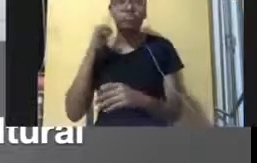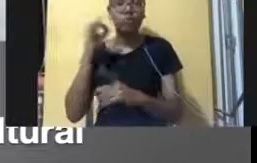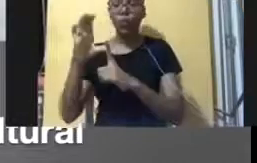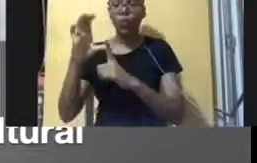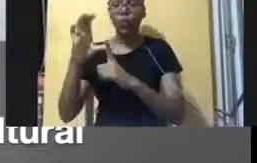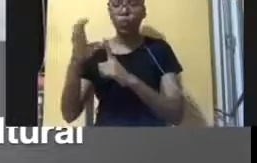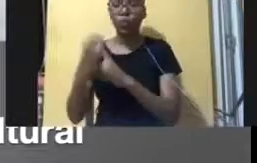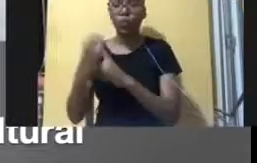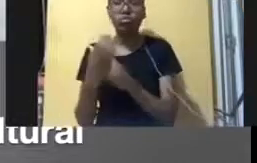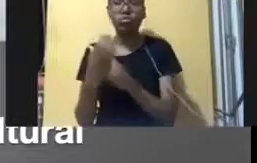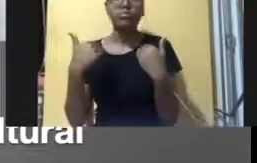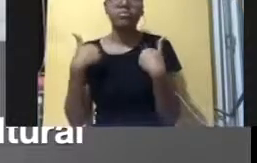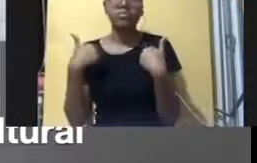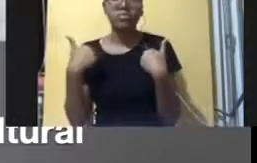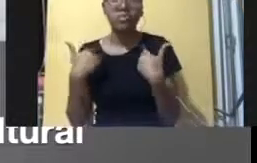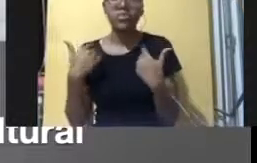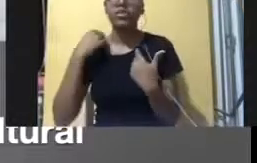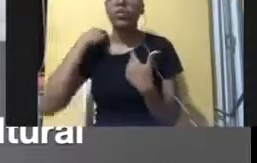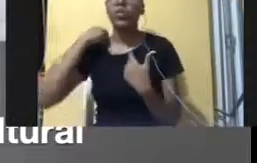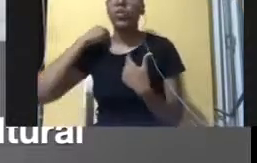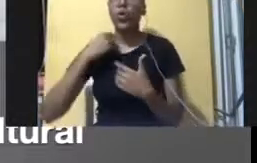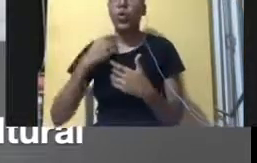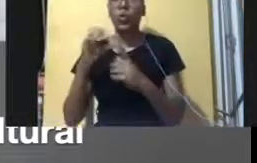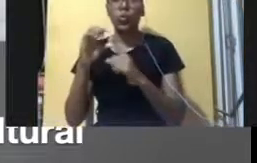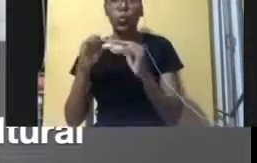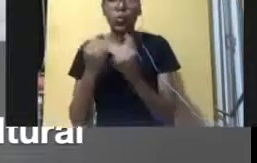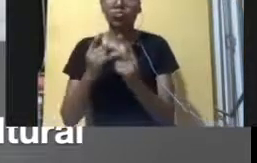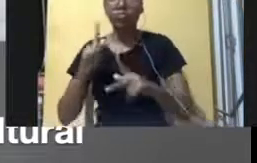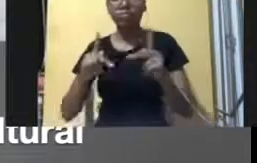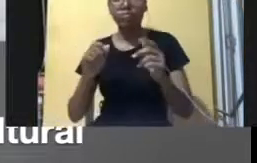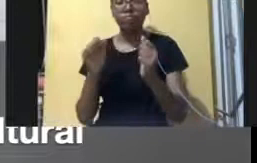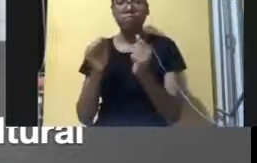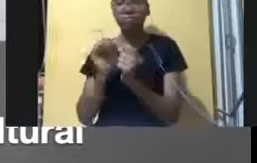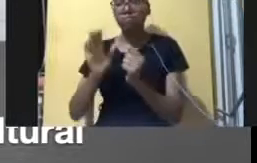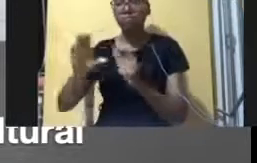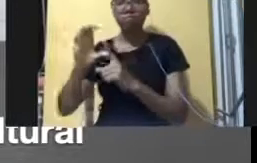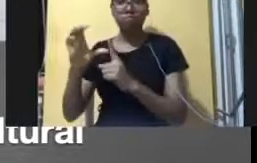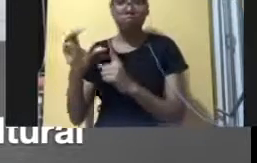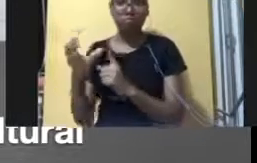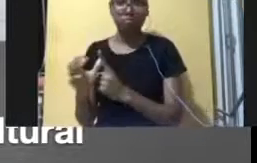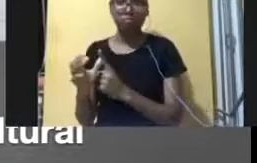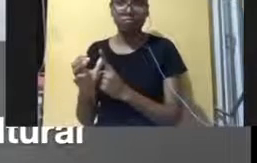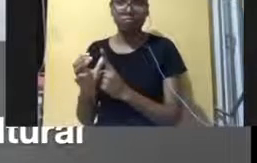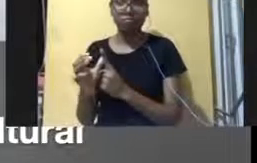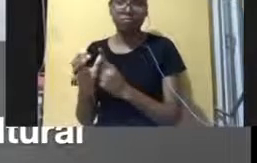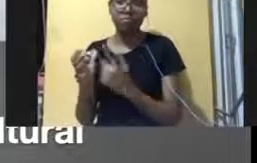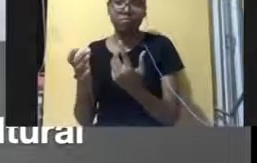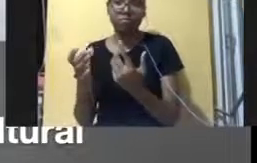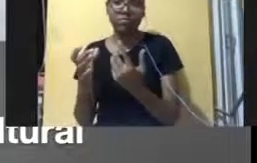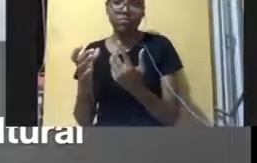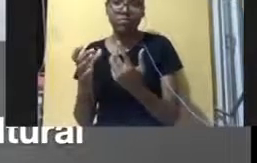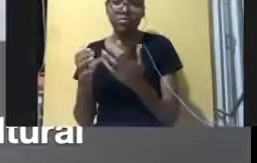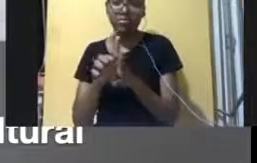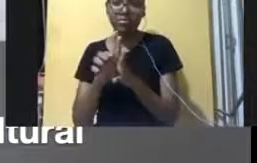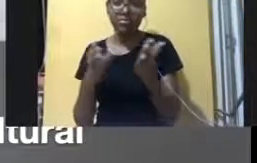una subcultura, puede decir dentro de la cultura dominicana, como es el caso aquí. Quiero